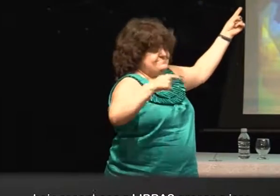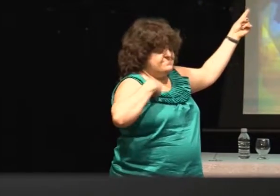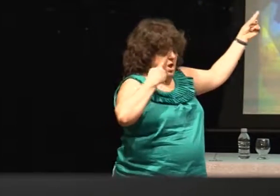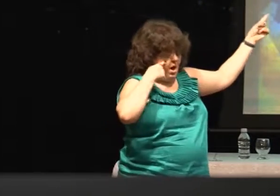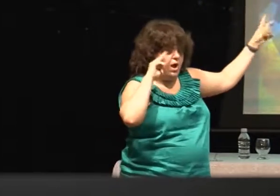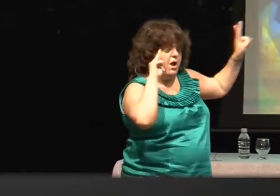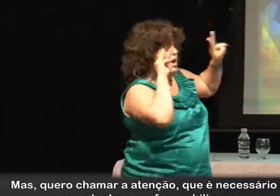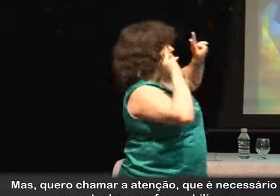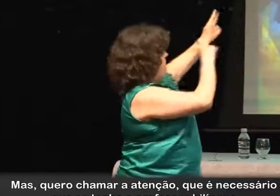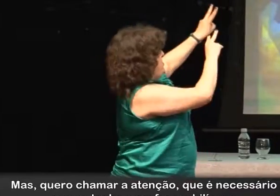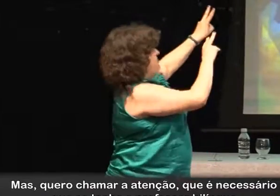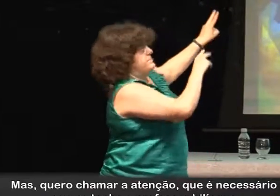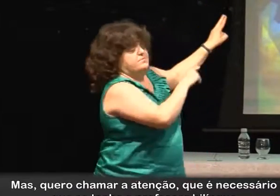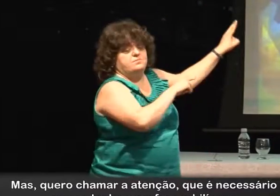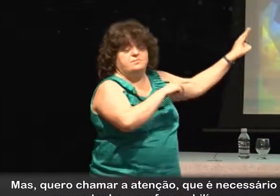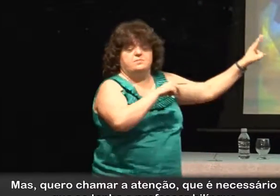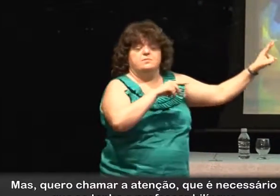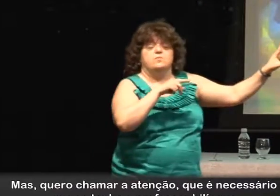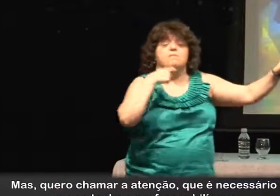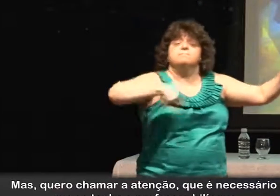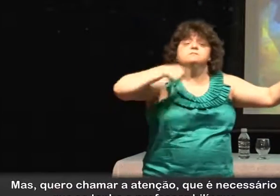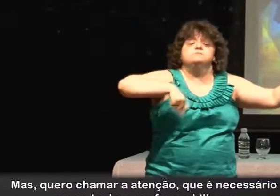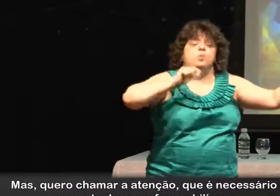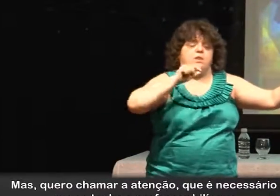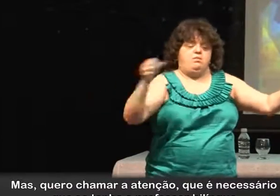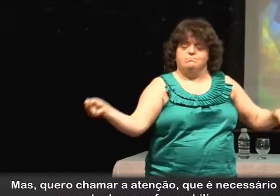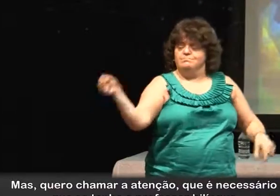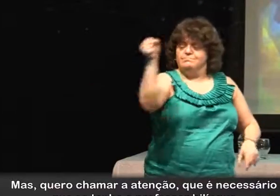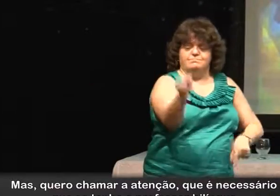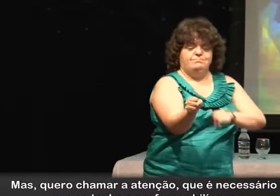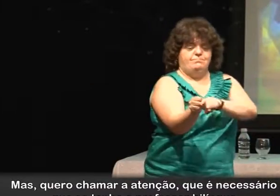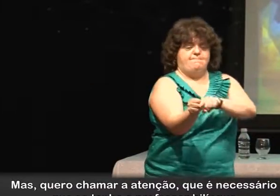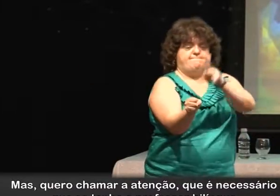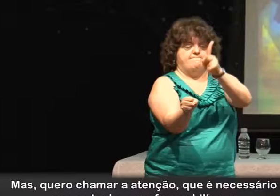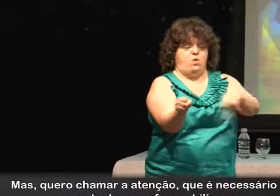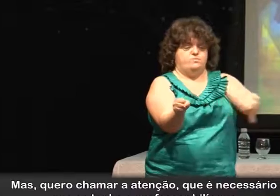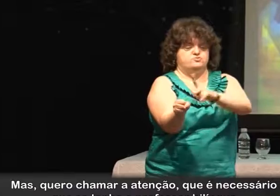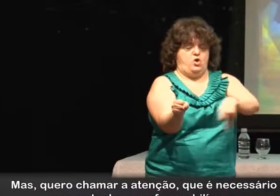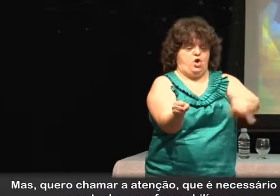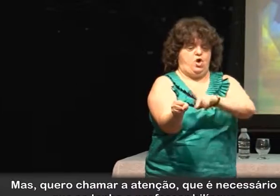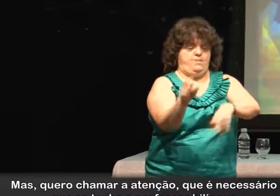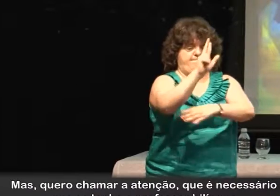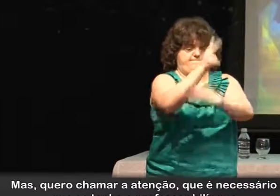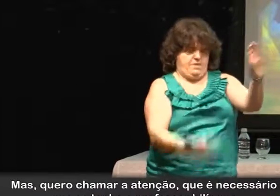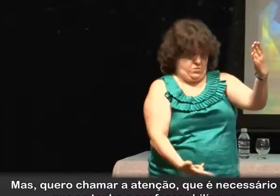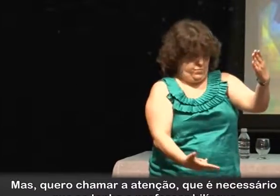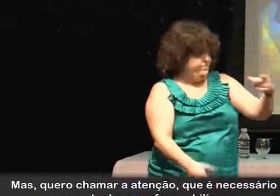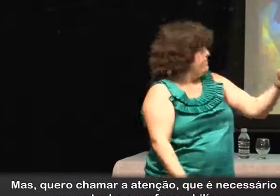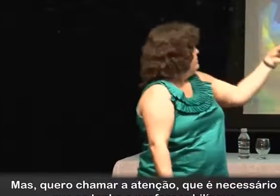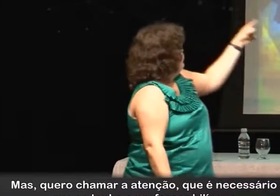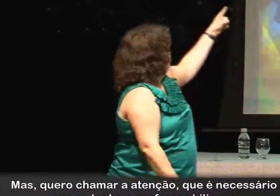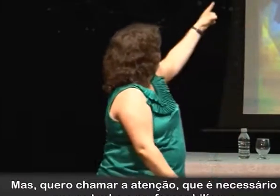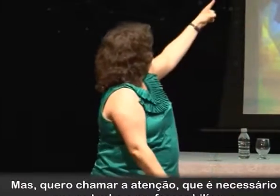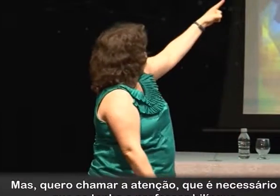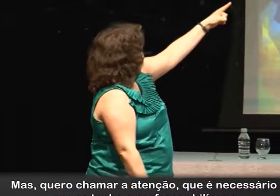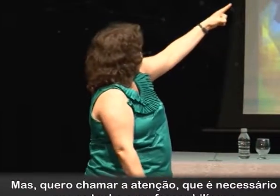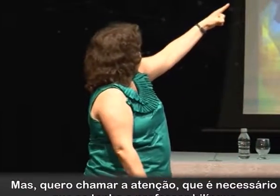isso. Mas eu quero chamar a atenção que é necessário o seguinte, que você tenha o professor